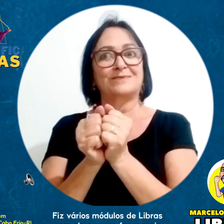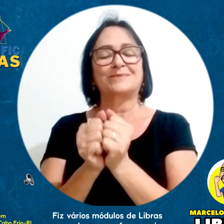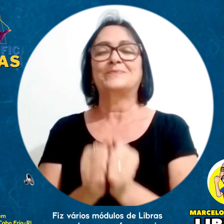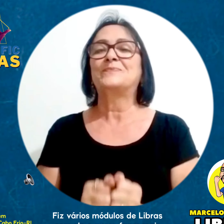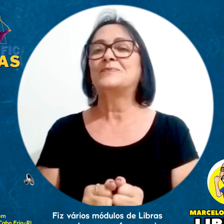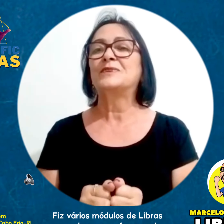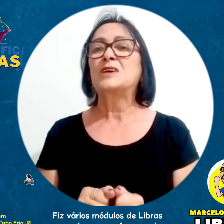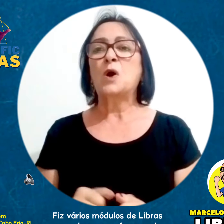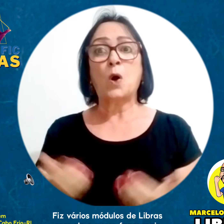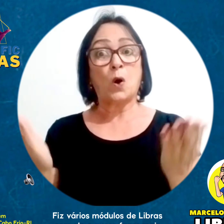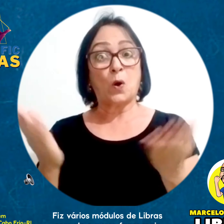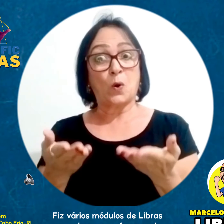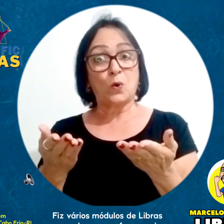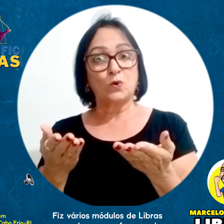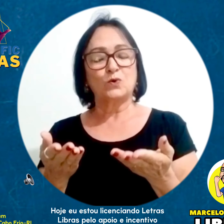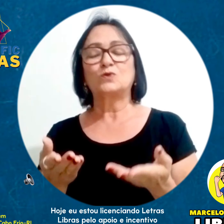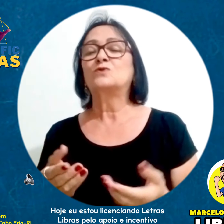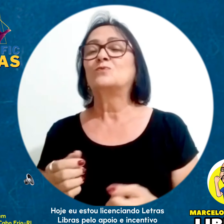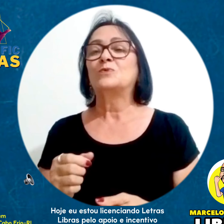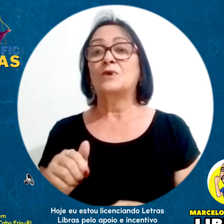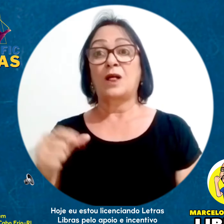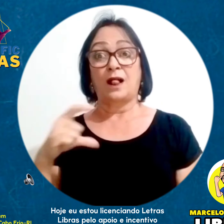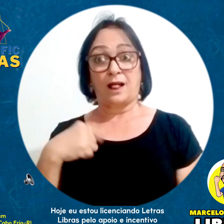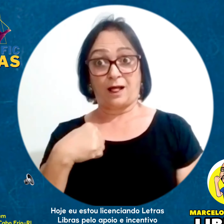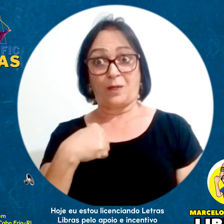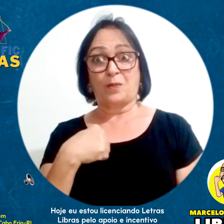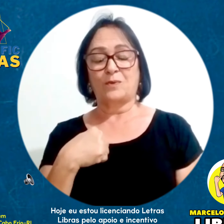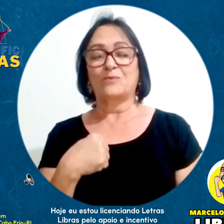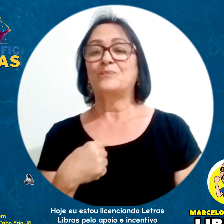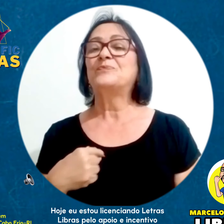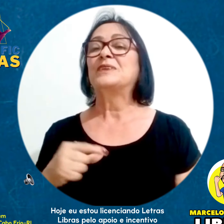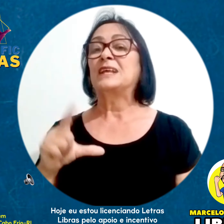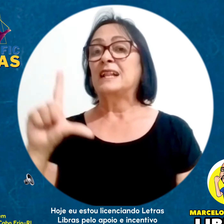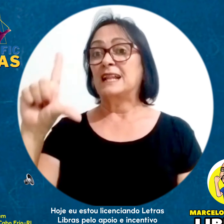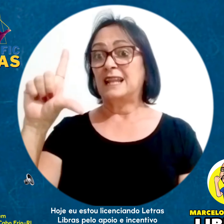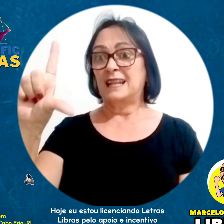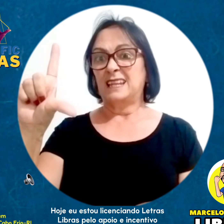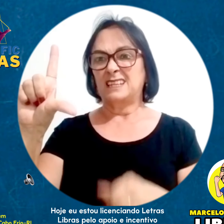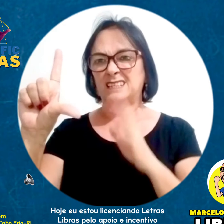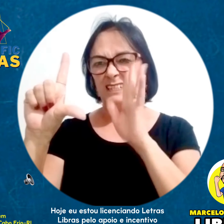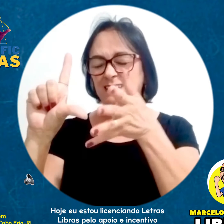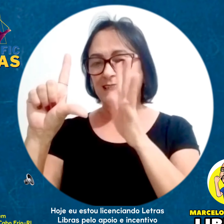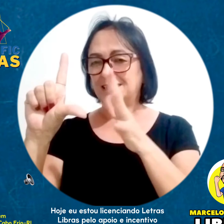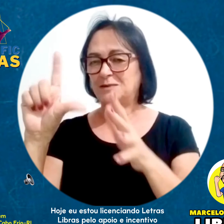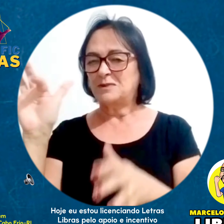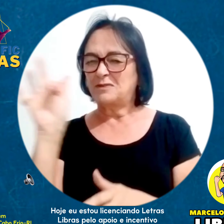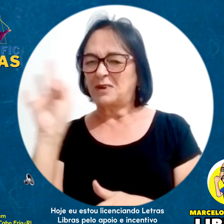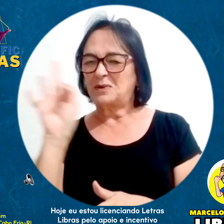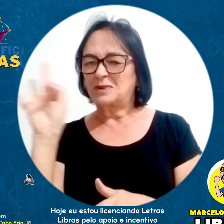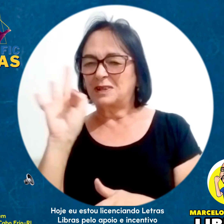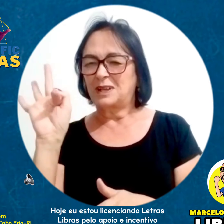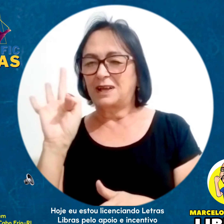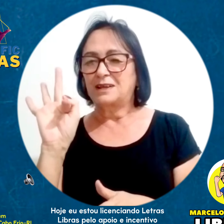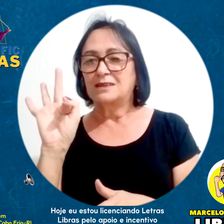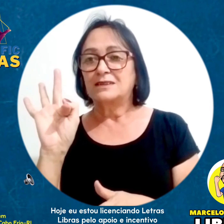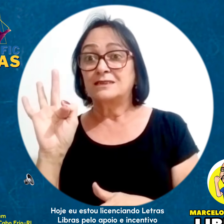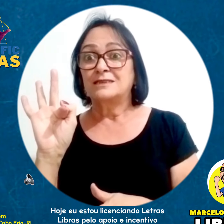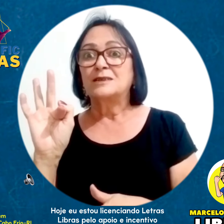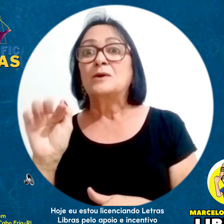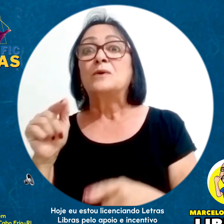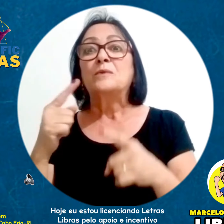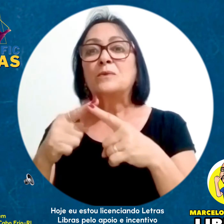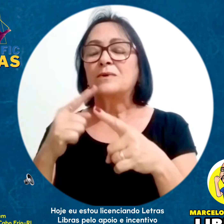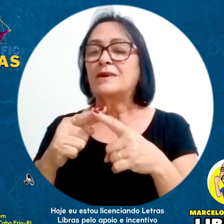fazer mais, é claro. E hoje, se eu estou fazendo, licenciando em letras